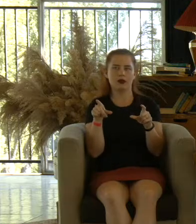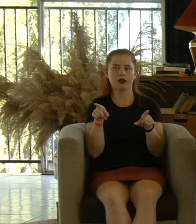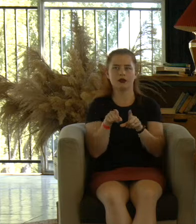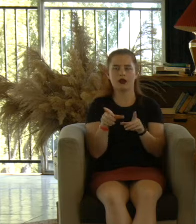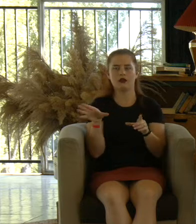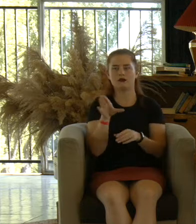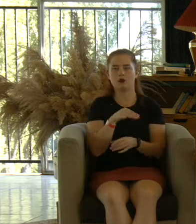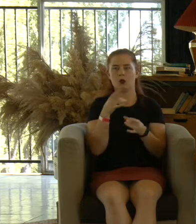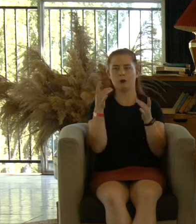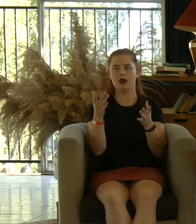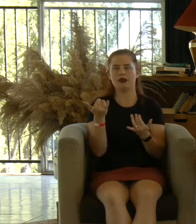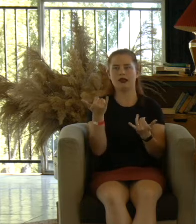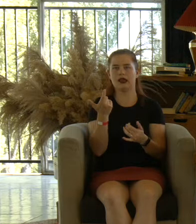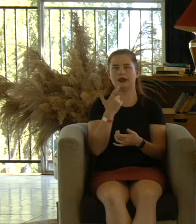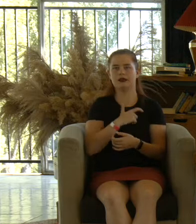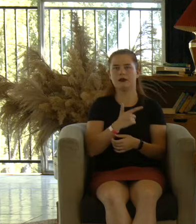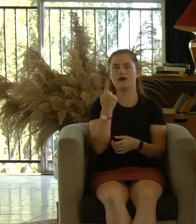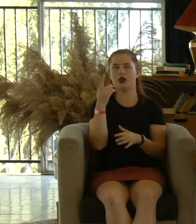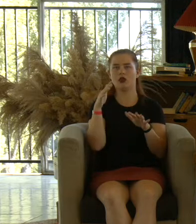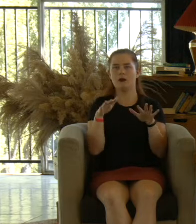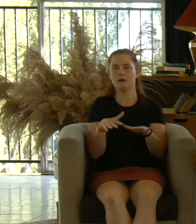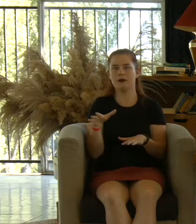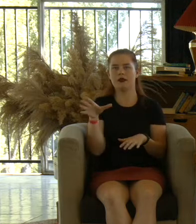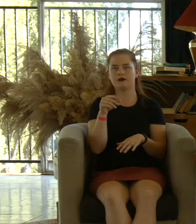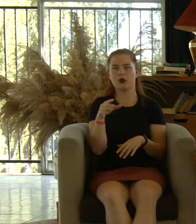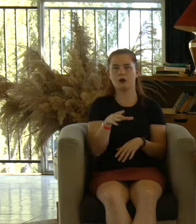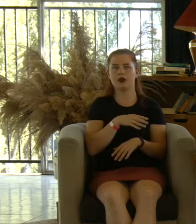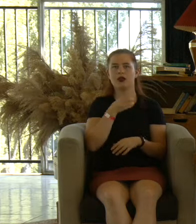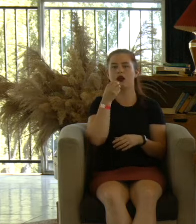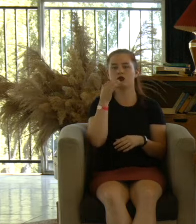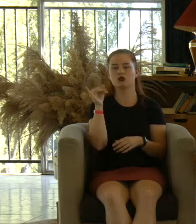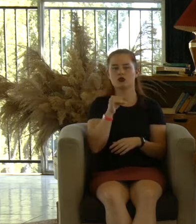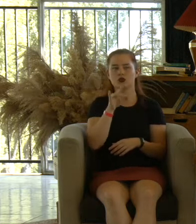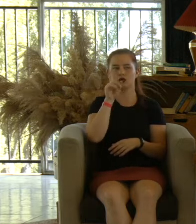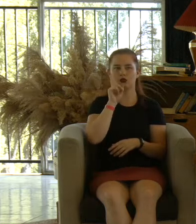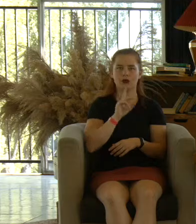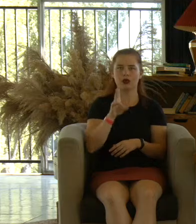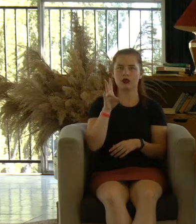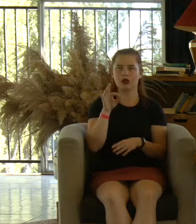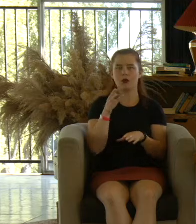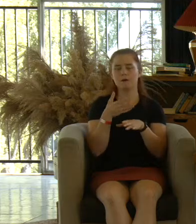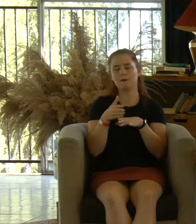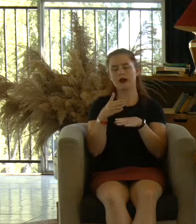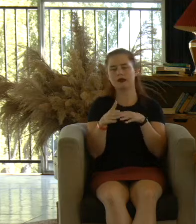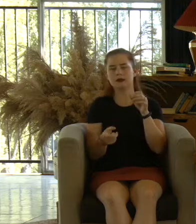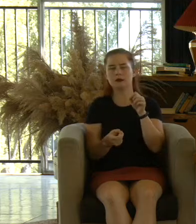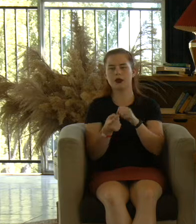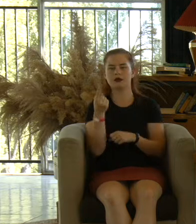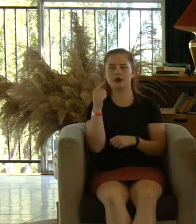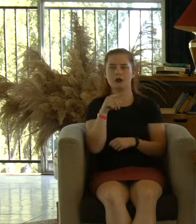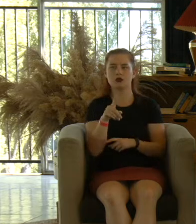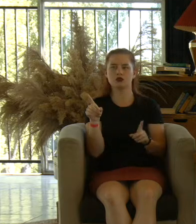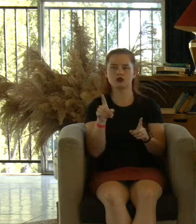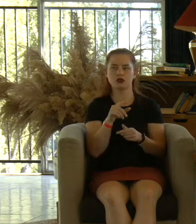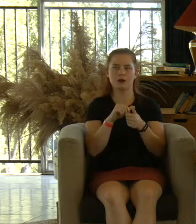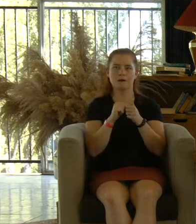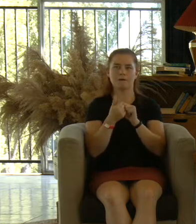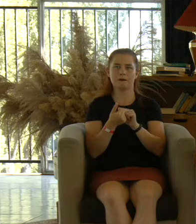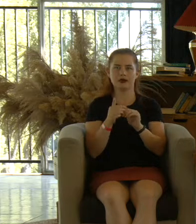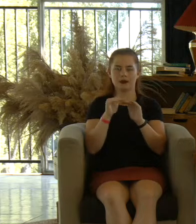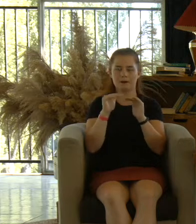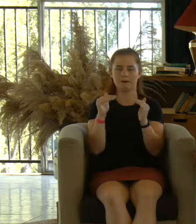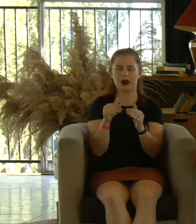для себя. В одном месте все было классно и удобно. Но постепенно пришло к тому, что вместо мелких